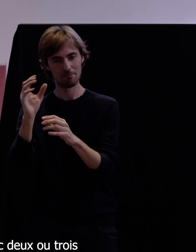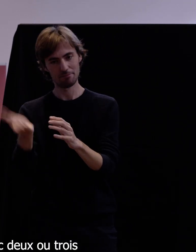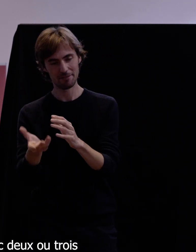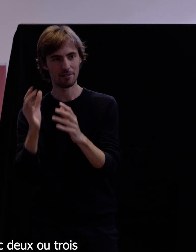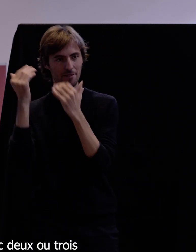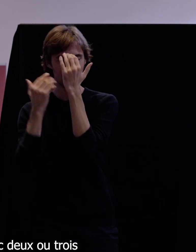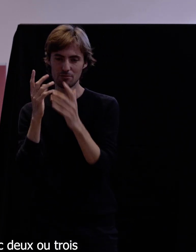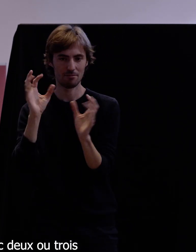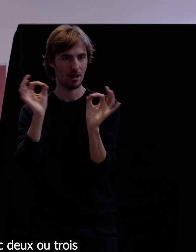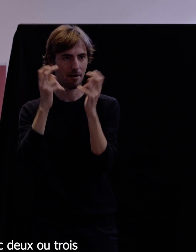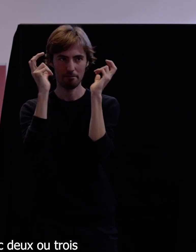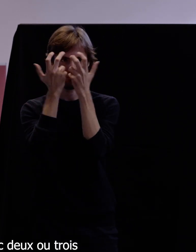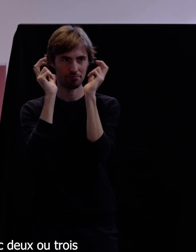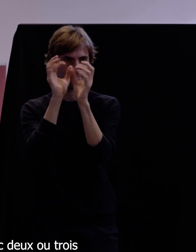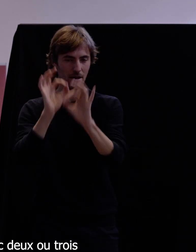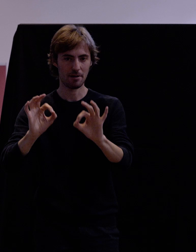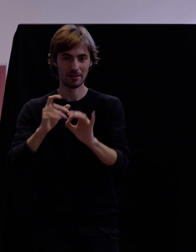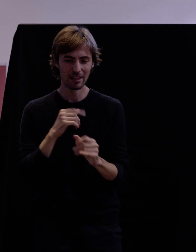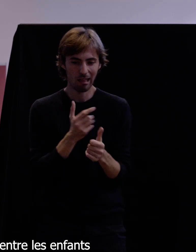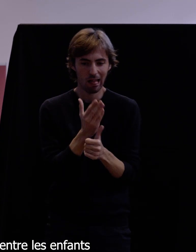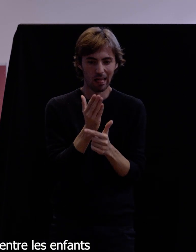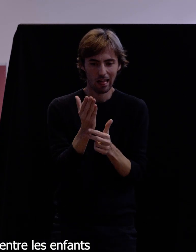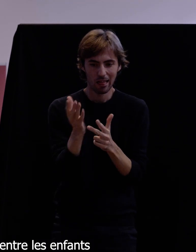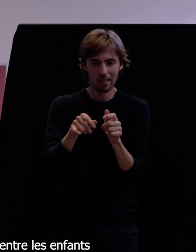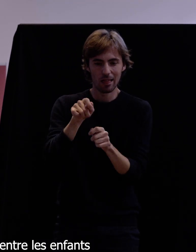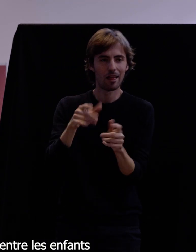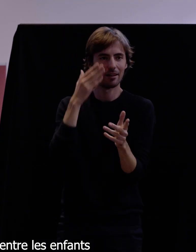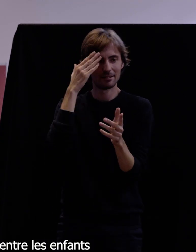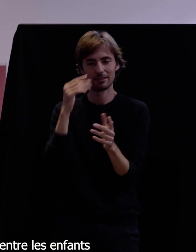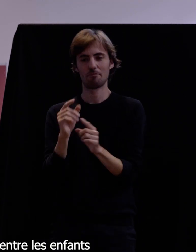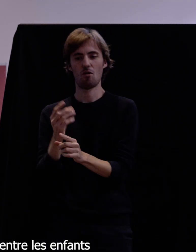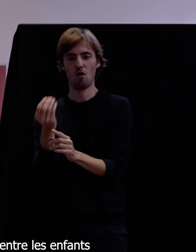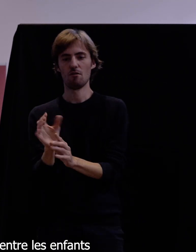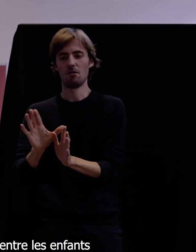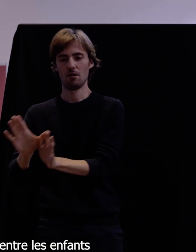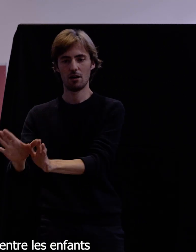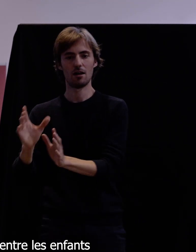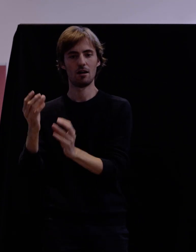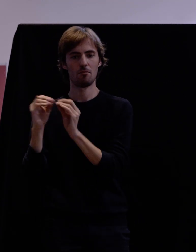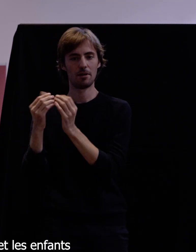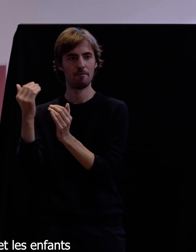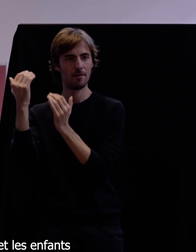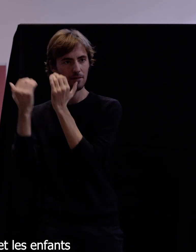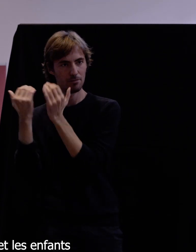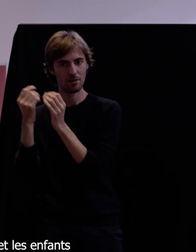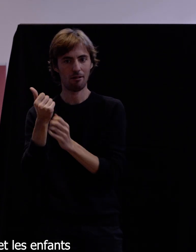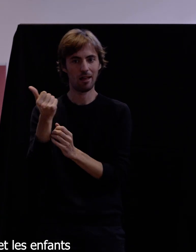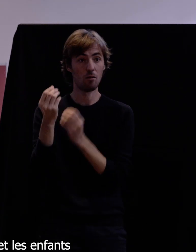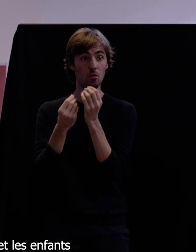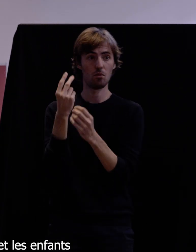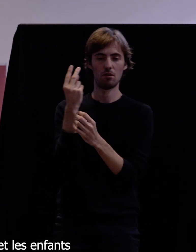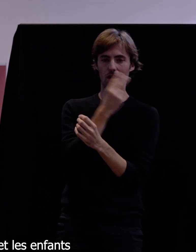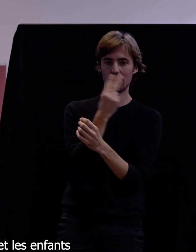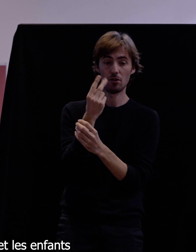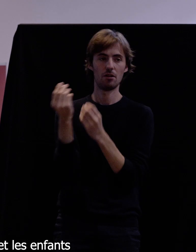fait, avec 2 ou 3 petits tests, déjà, on sait faire la part entre les enfants qui auront une atteinte vestibulaire des deux côtés et les enfants